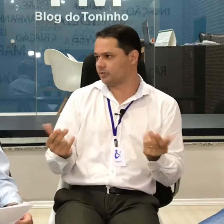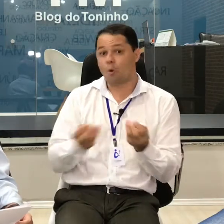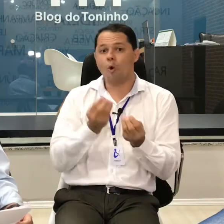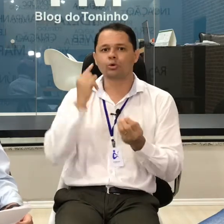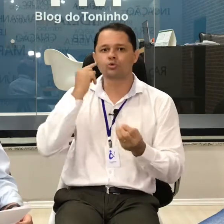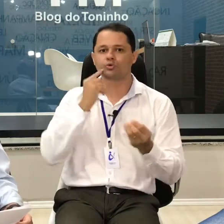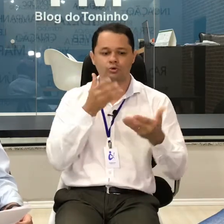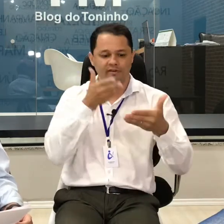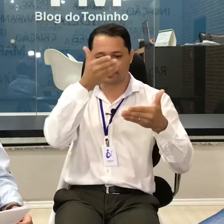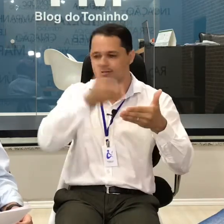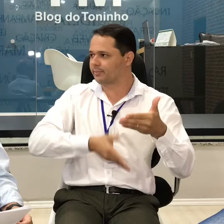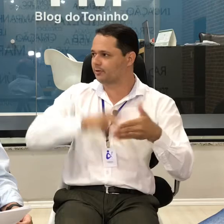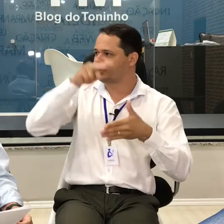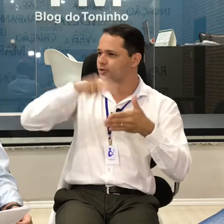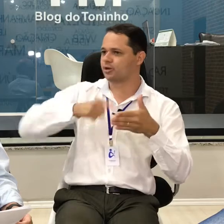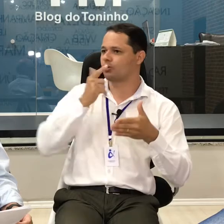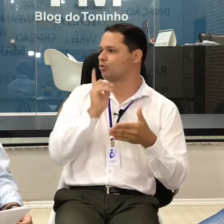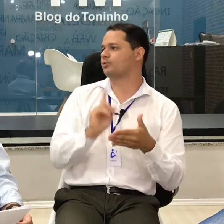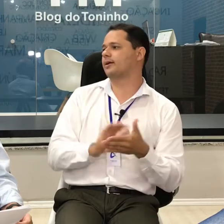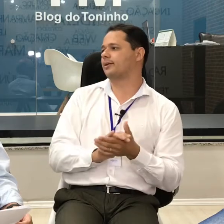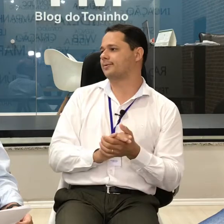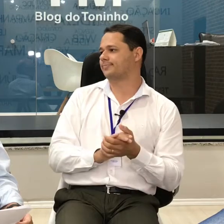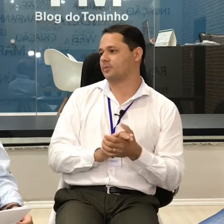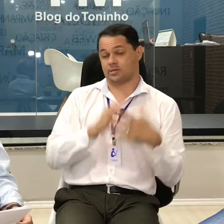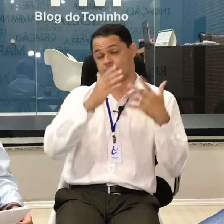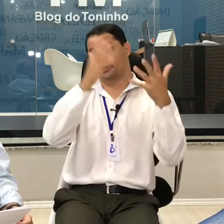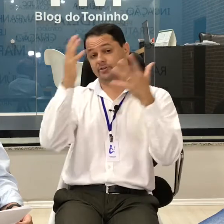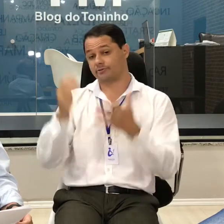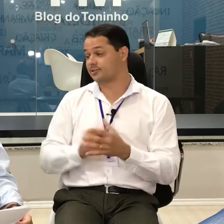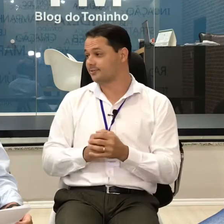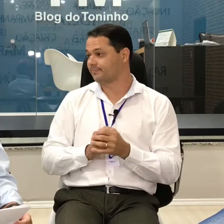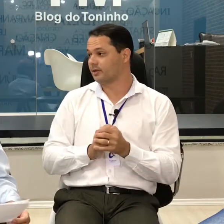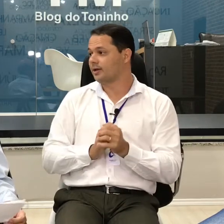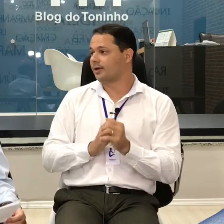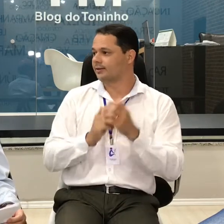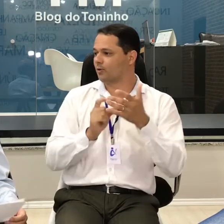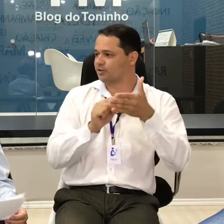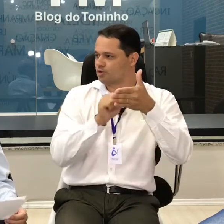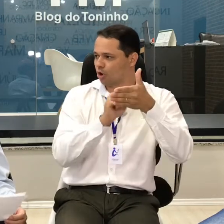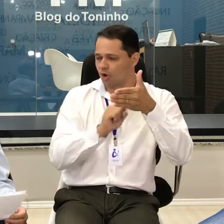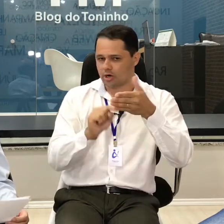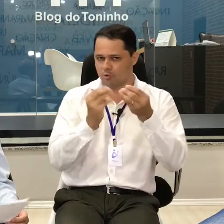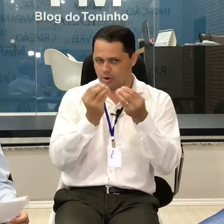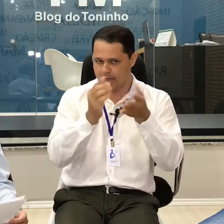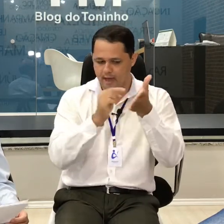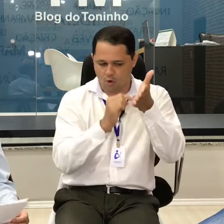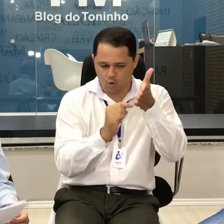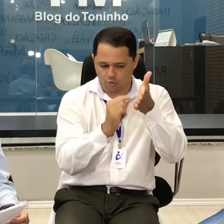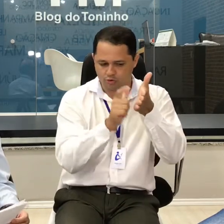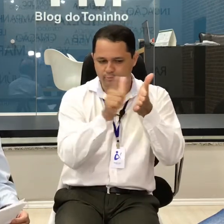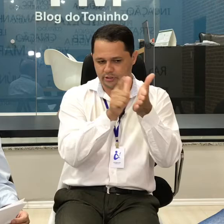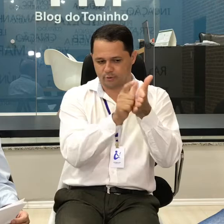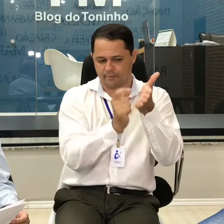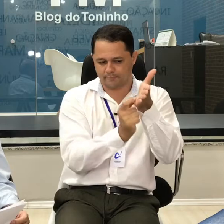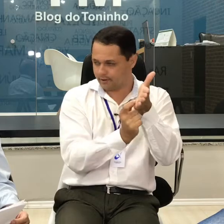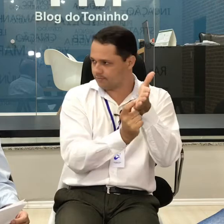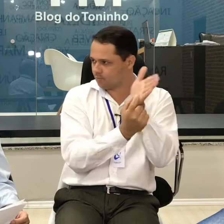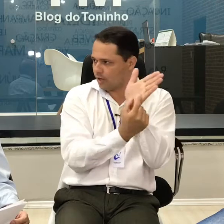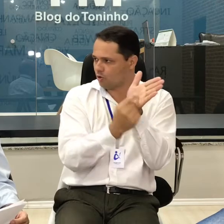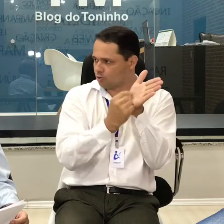Como que o surdo vai ficar sabendo se ele não consegue ler, na maioria das vezes? Então a gente coloca um QR Code, por exemplo, no papel, QR Code